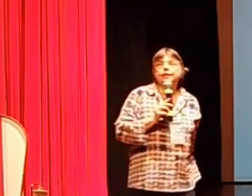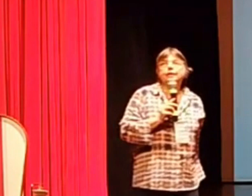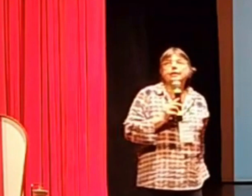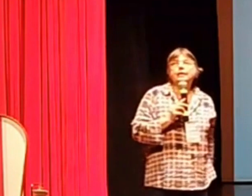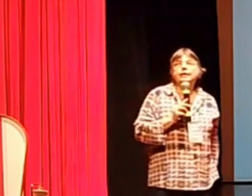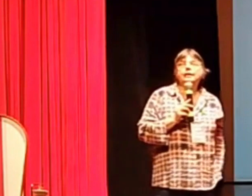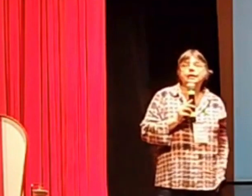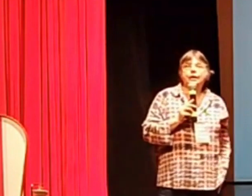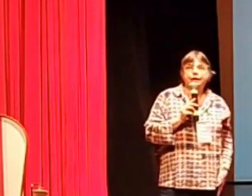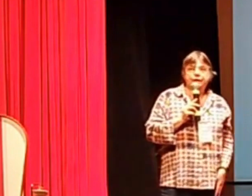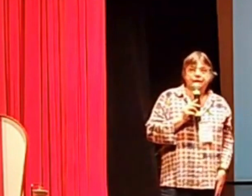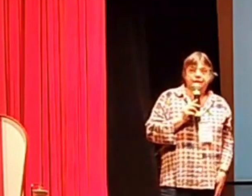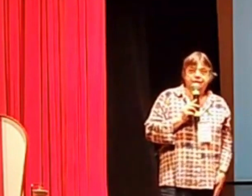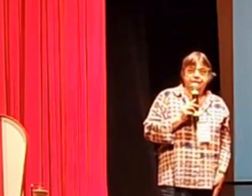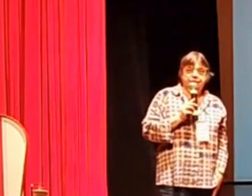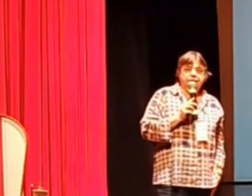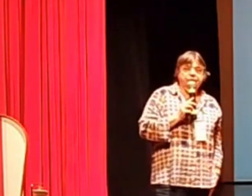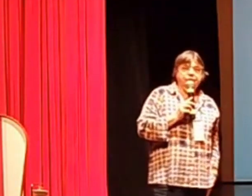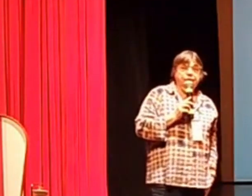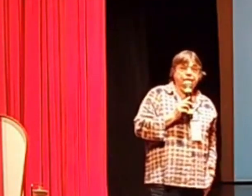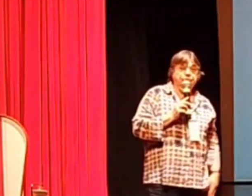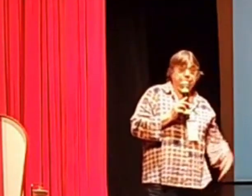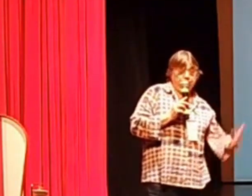vista, né,